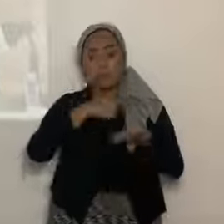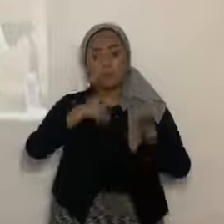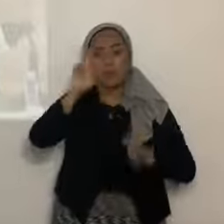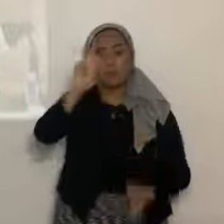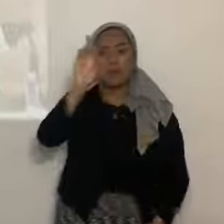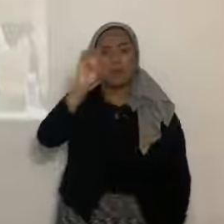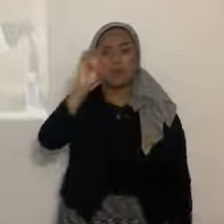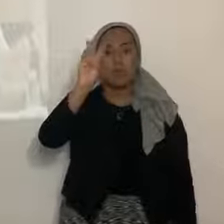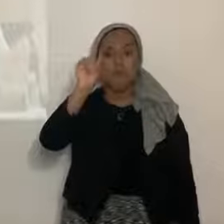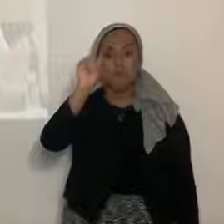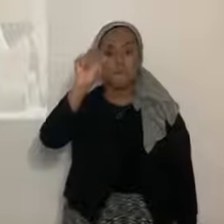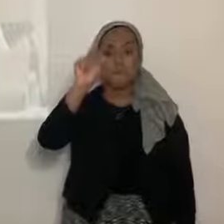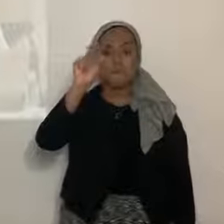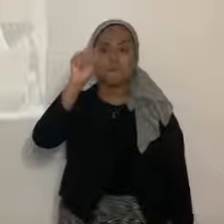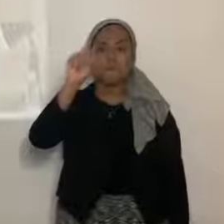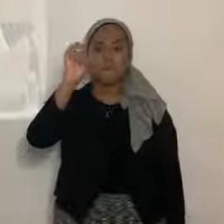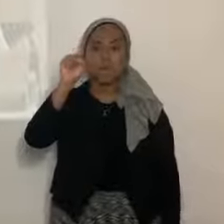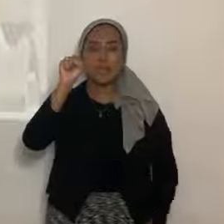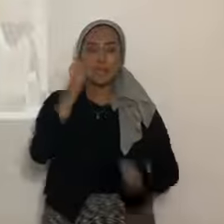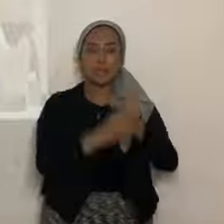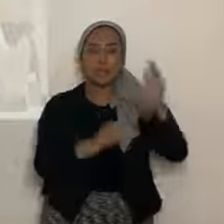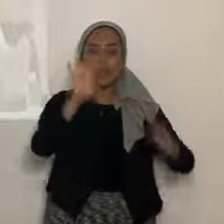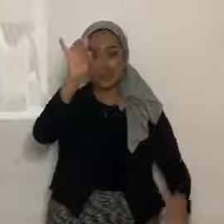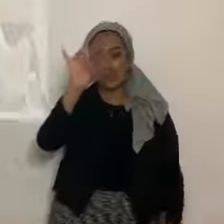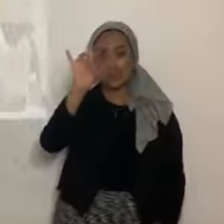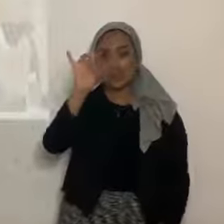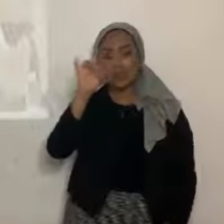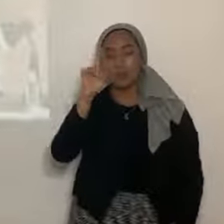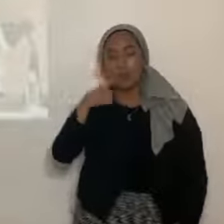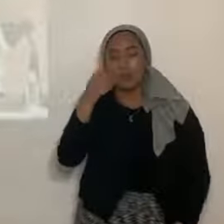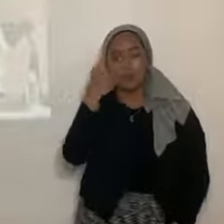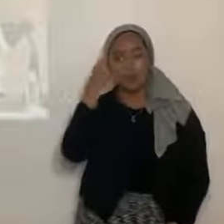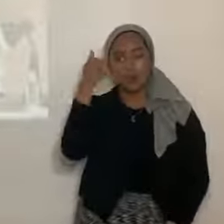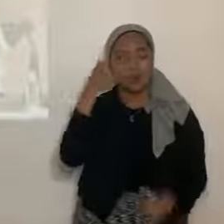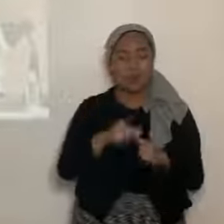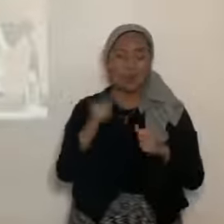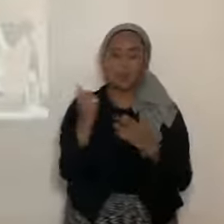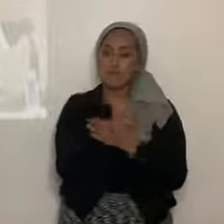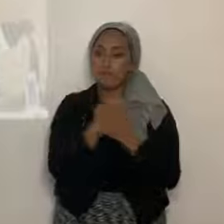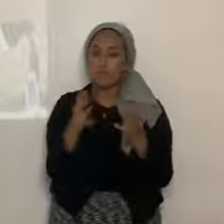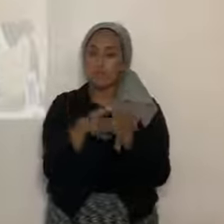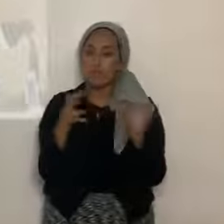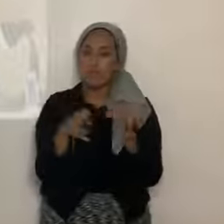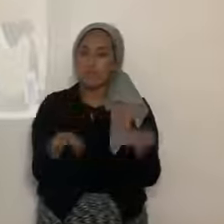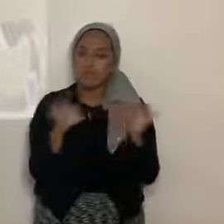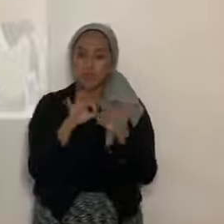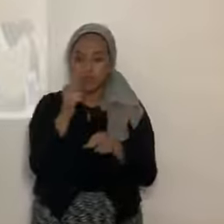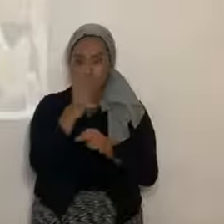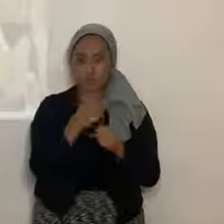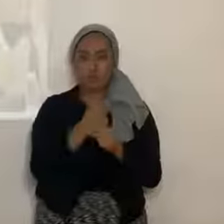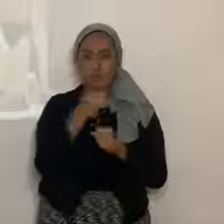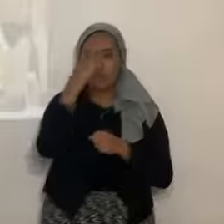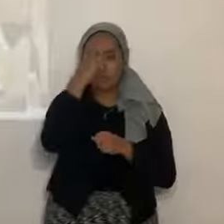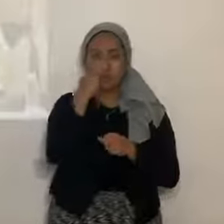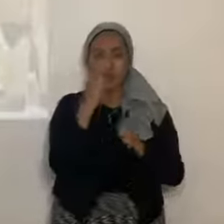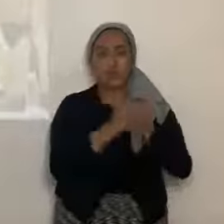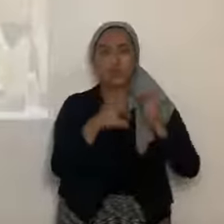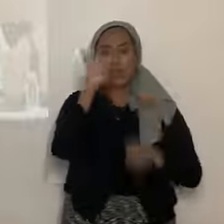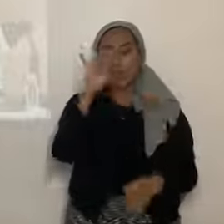8. Vamos para allá. Tomemos en cuenta todo, hermanos. Es muy importante. Romanos 8. Vamos